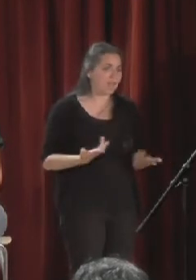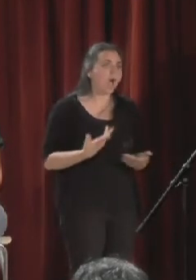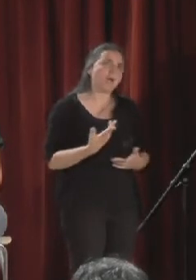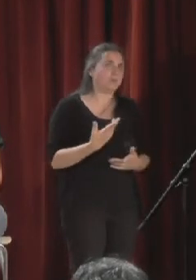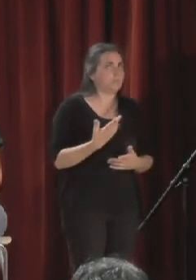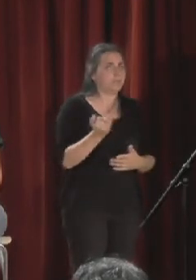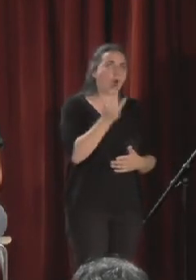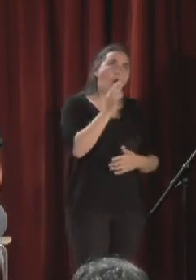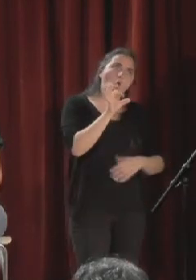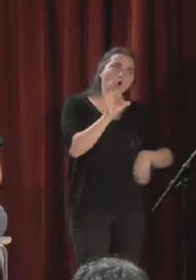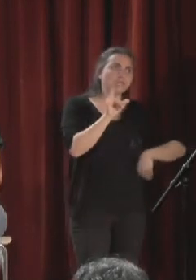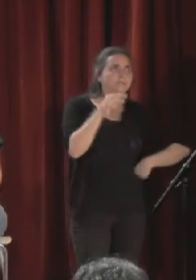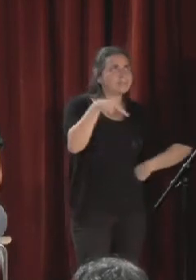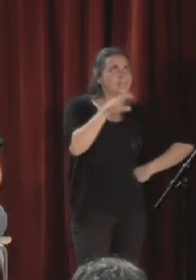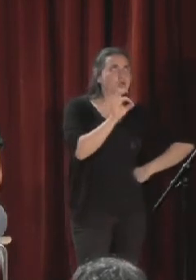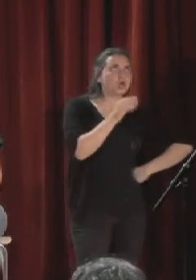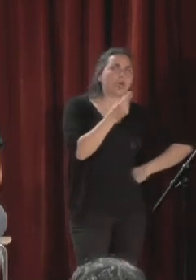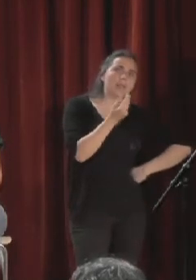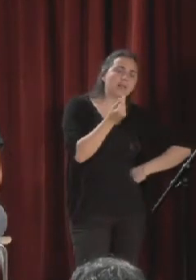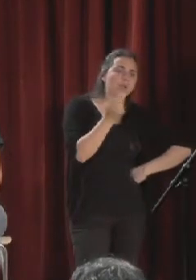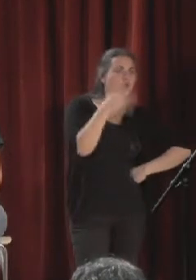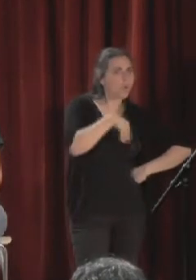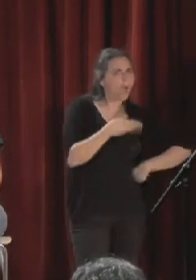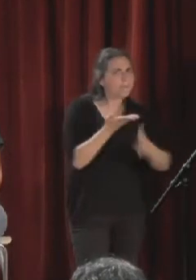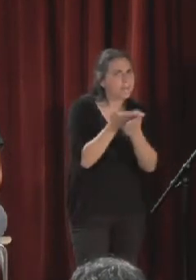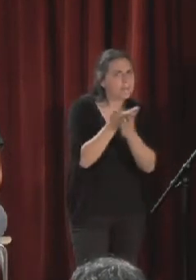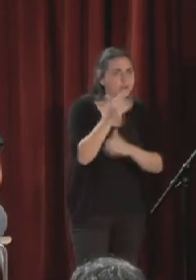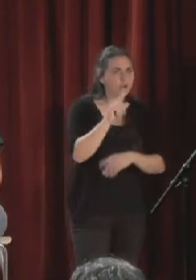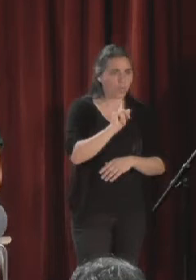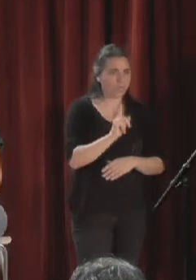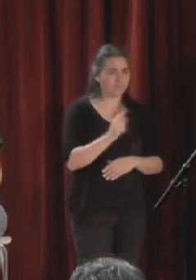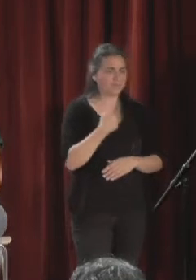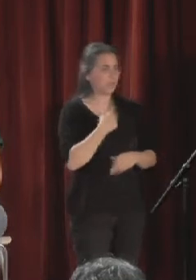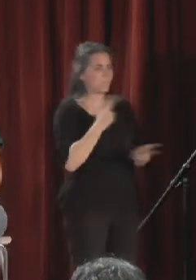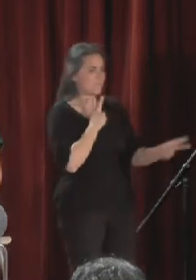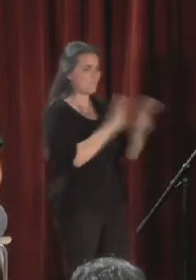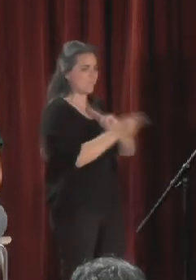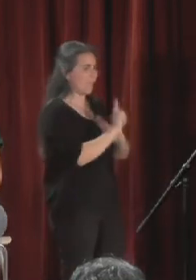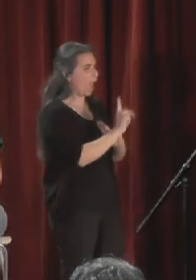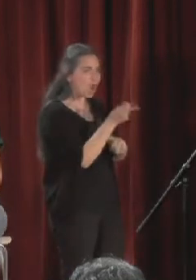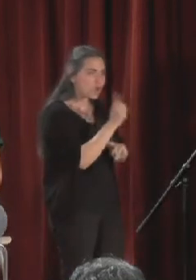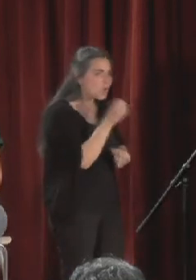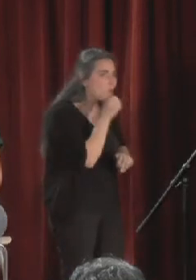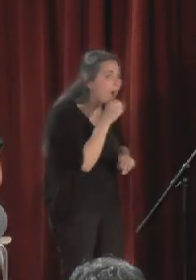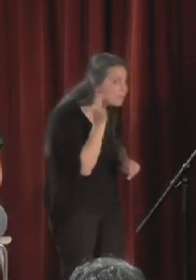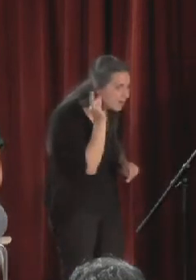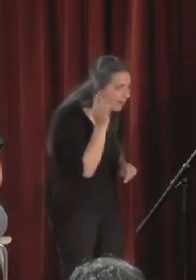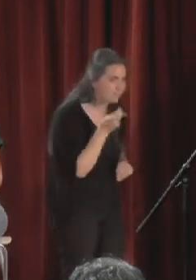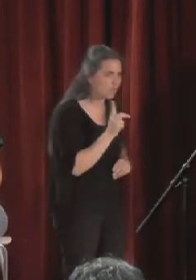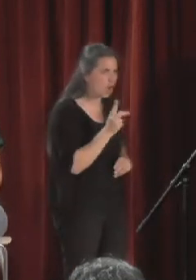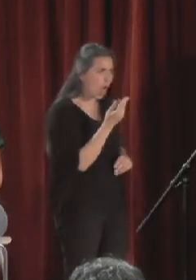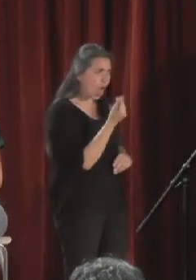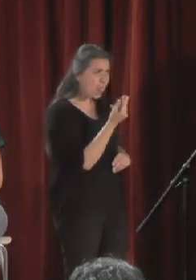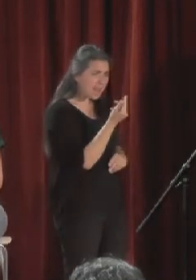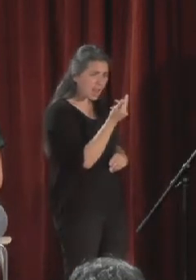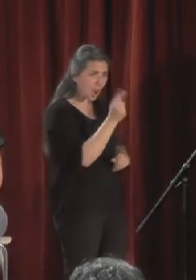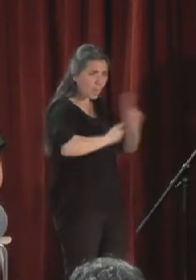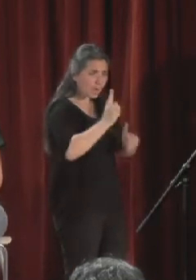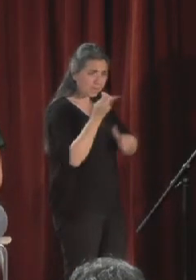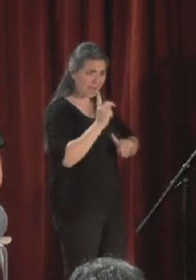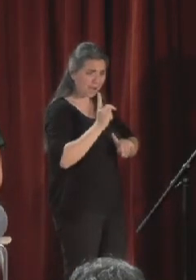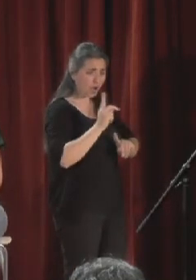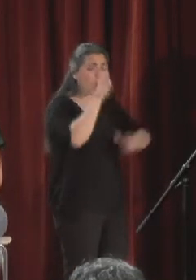diñeiro, non podemos pedir, isto non pode ser. Non, abuela, non é un problema de diñeiro, é un problema de